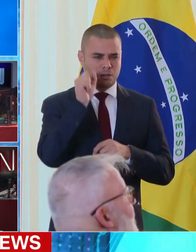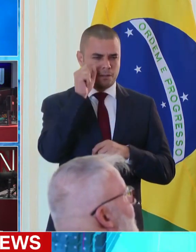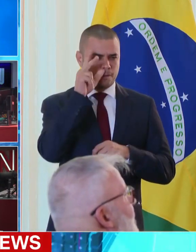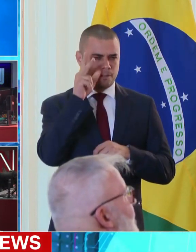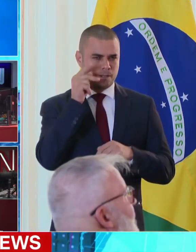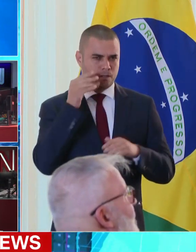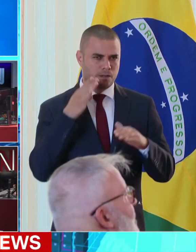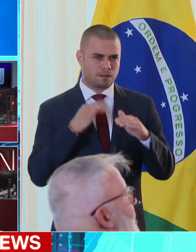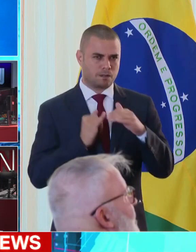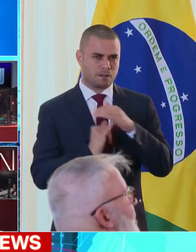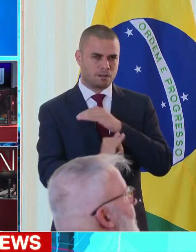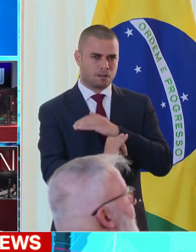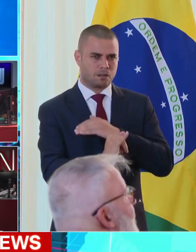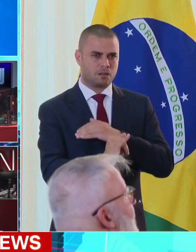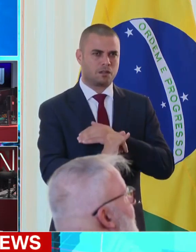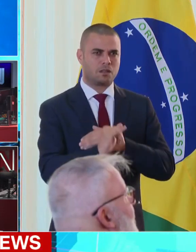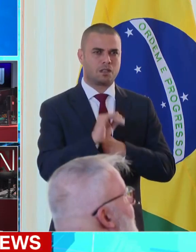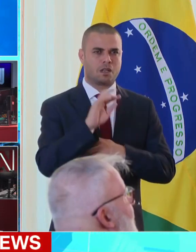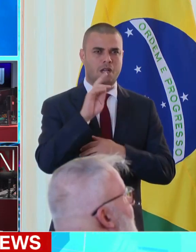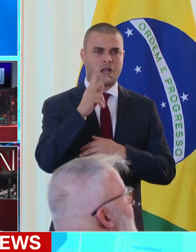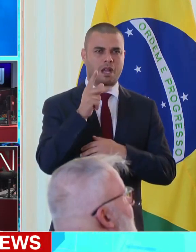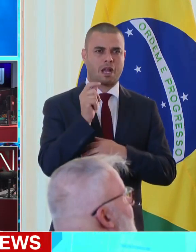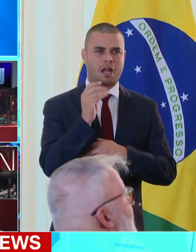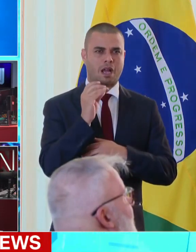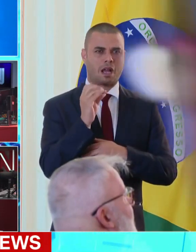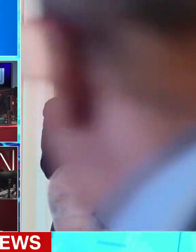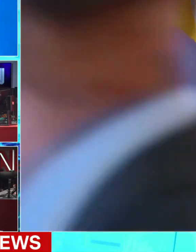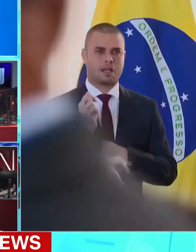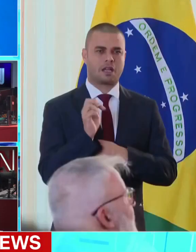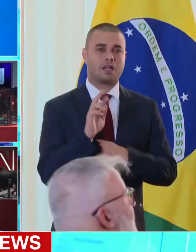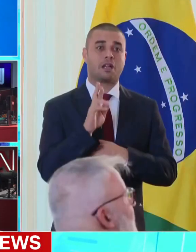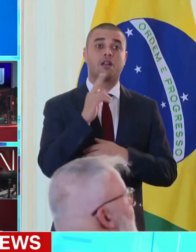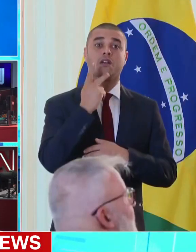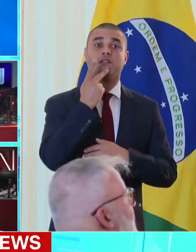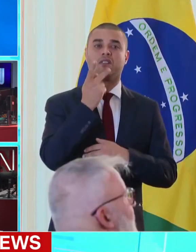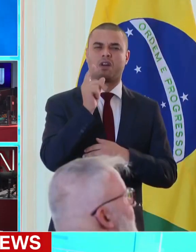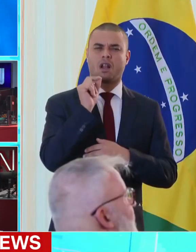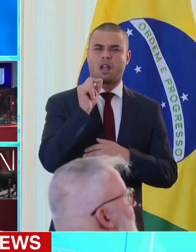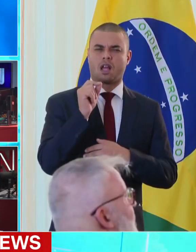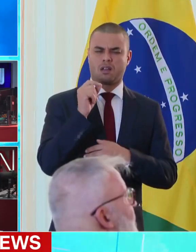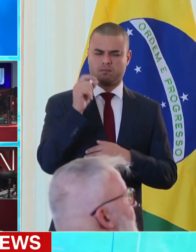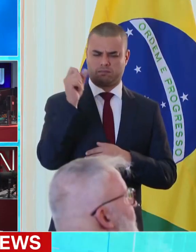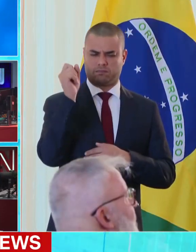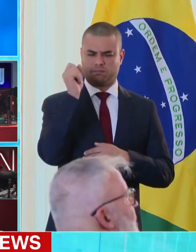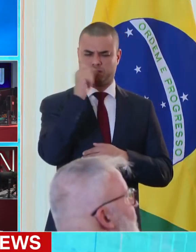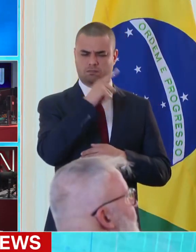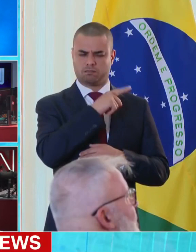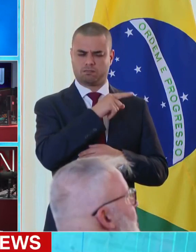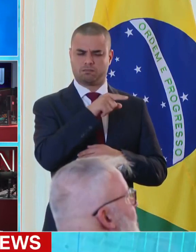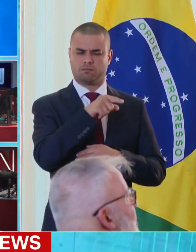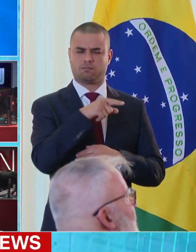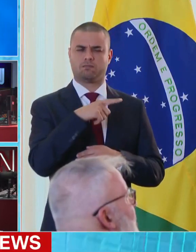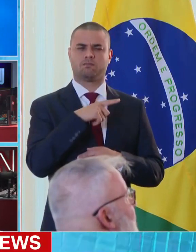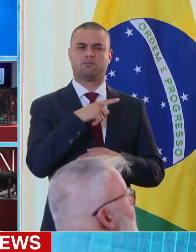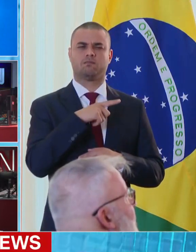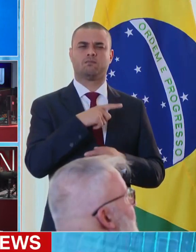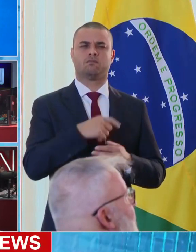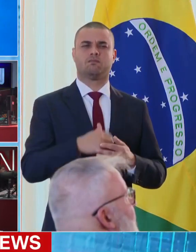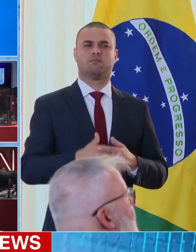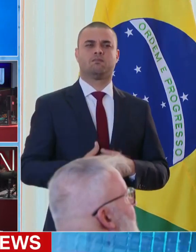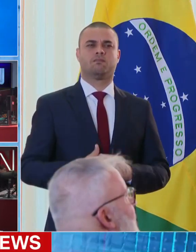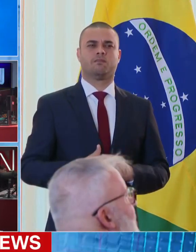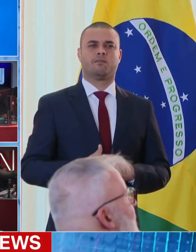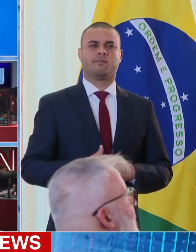Ministério Público que o presidente distorceu a fala do ministro Edson fachin quando ele diz que a teoria